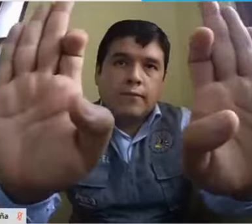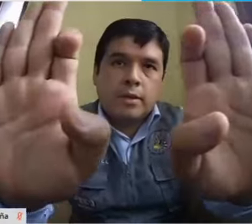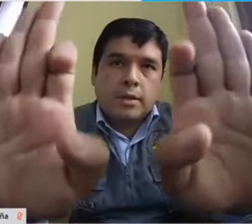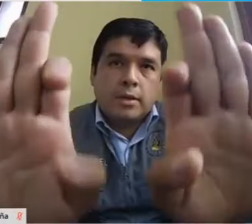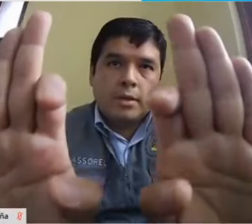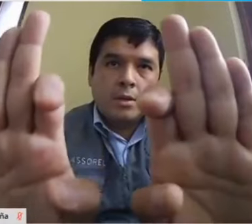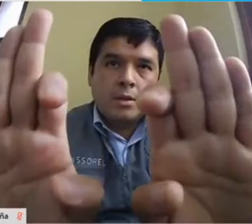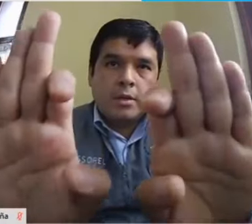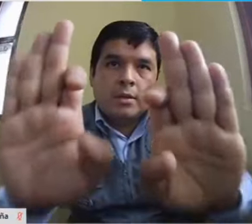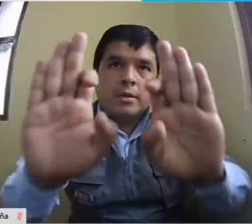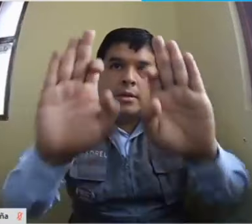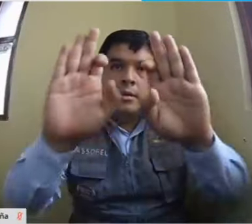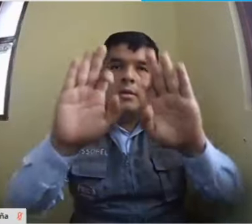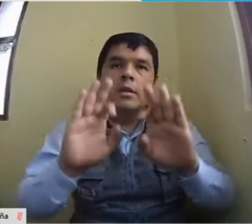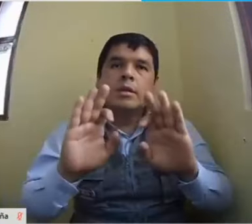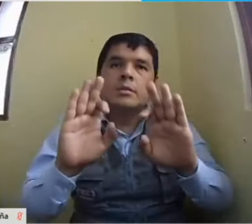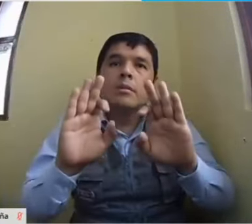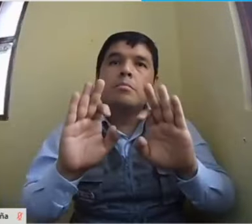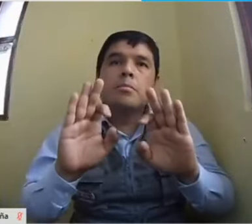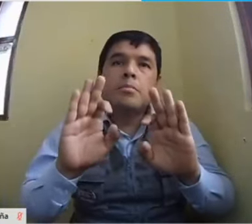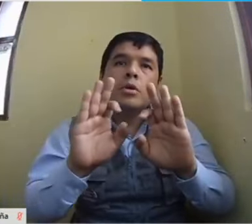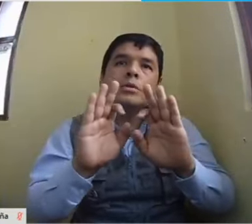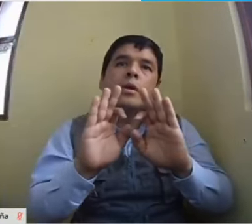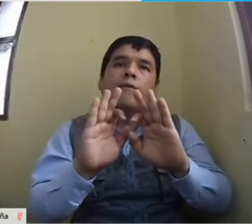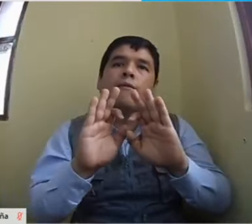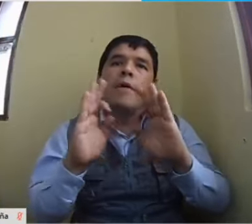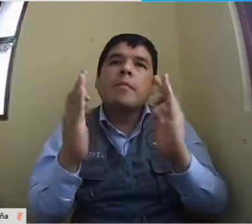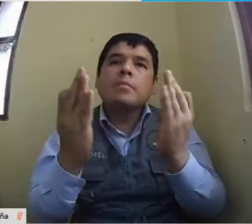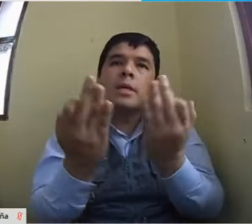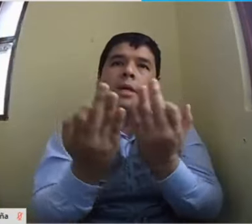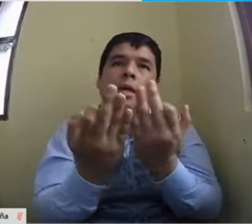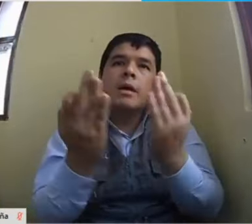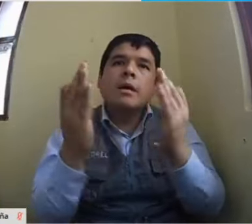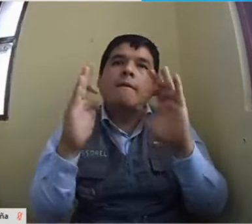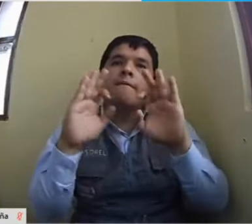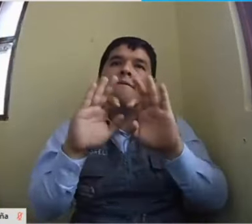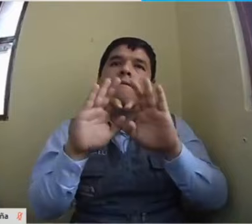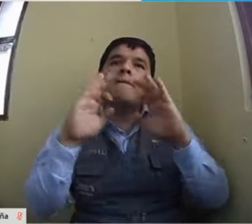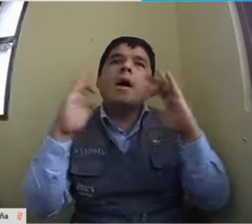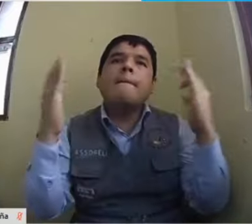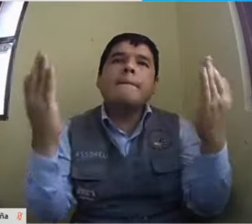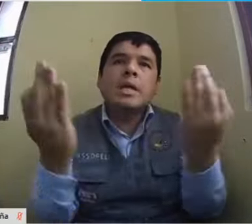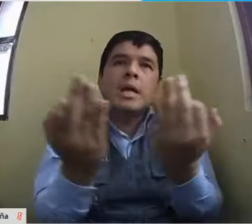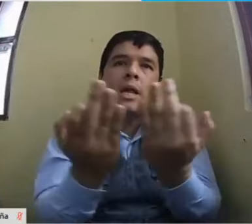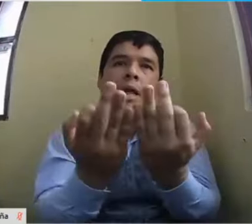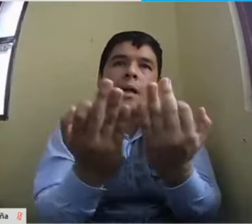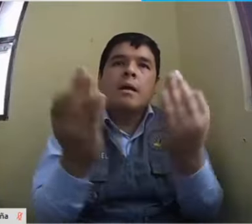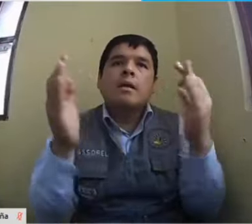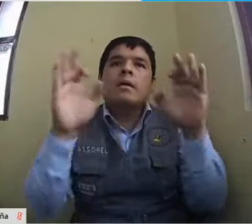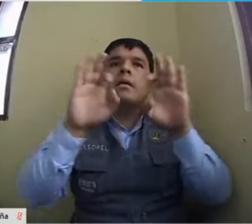esa. Con dos Fs y haciendo un semicírculo.